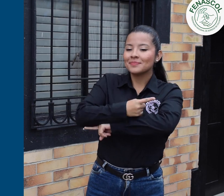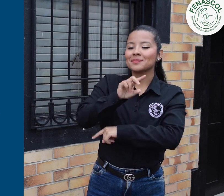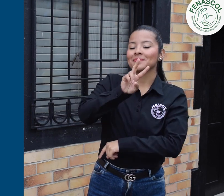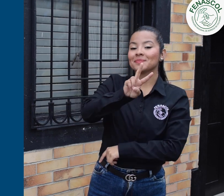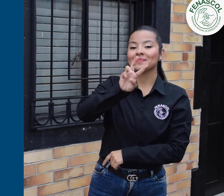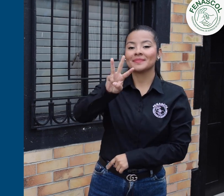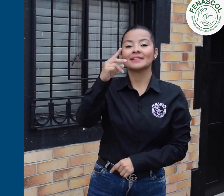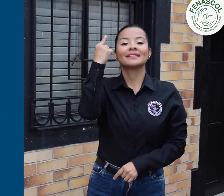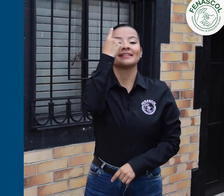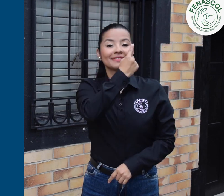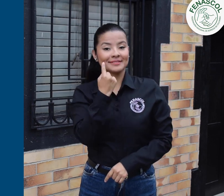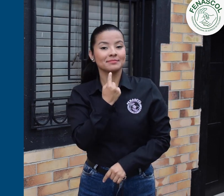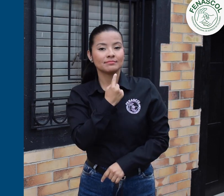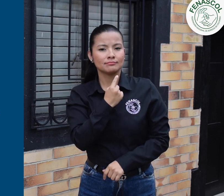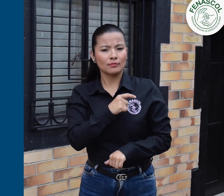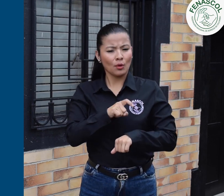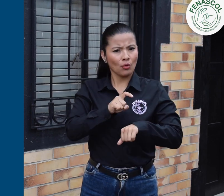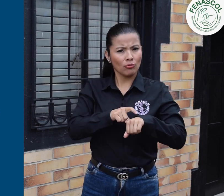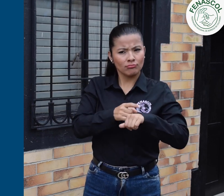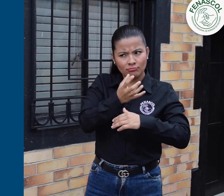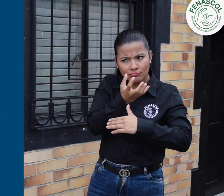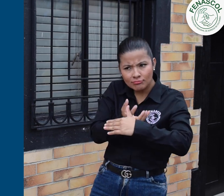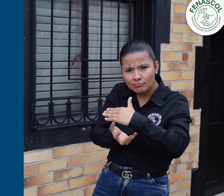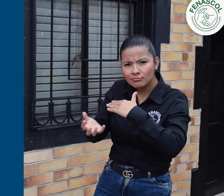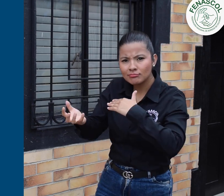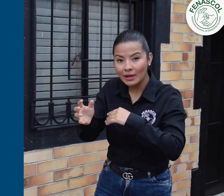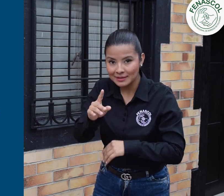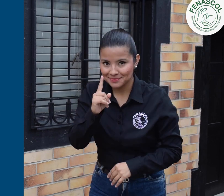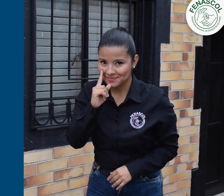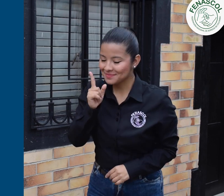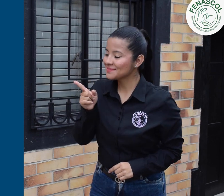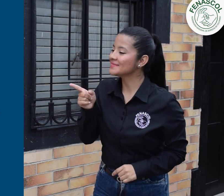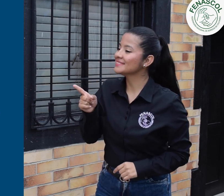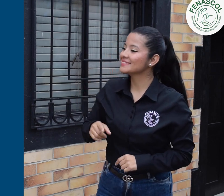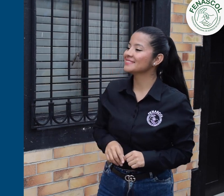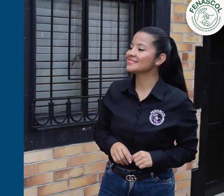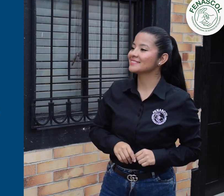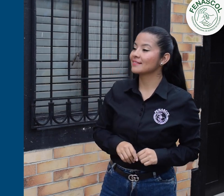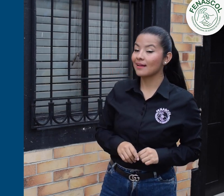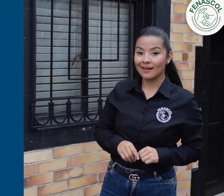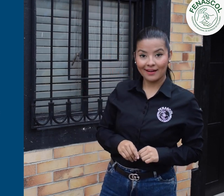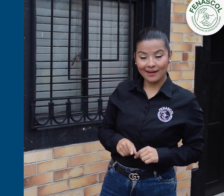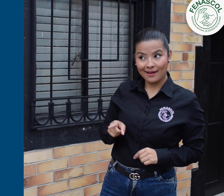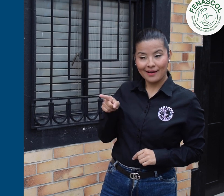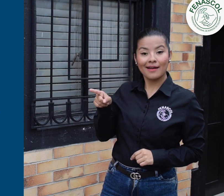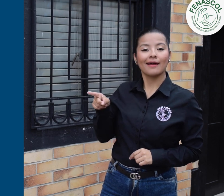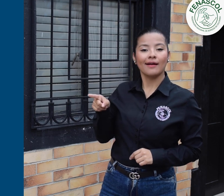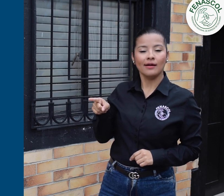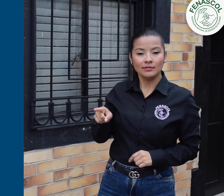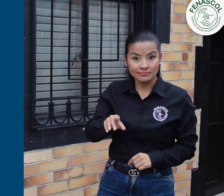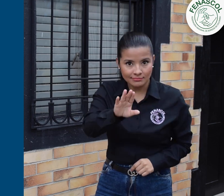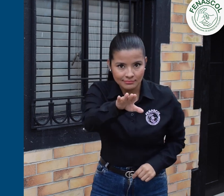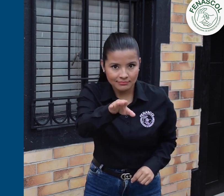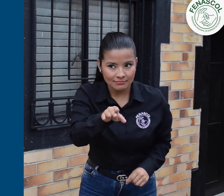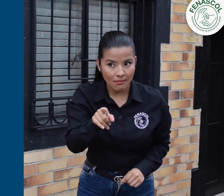colombiana los invitamos este lunes 23 a las 3 de la tarde para ar de una